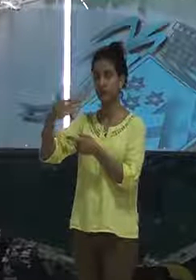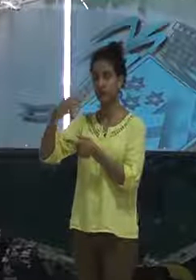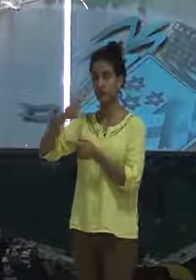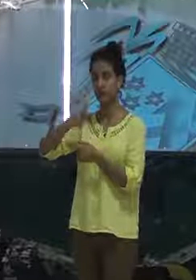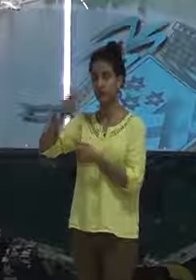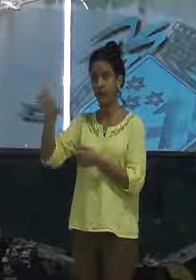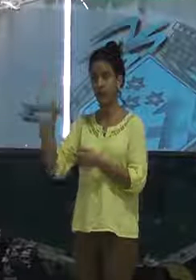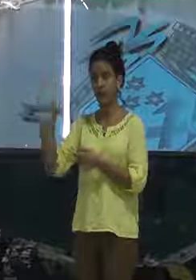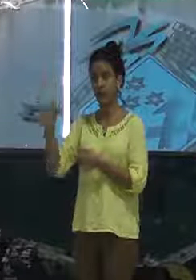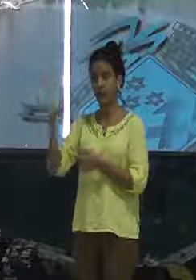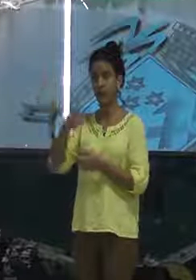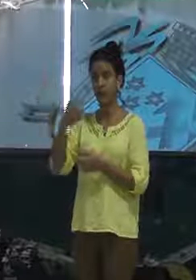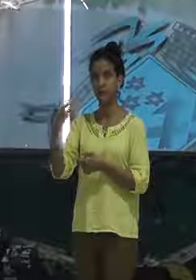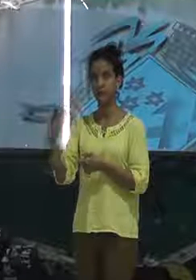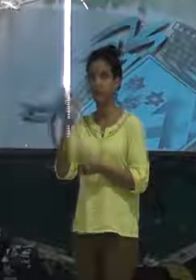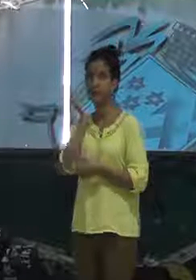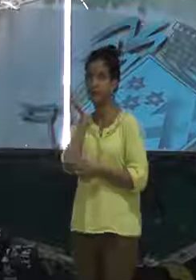R$ 190.248,23.